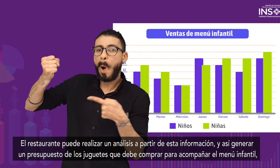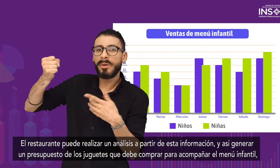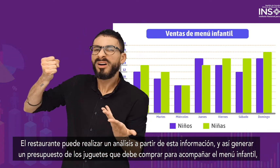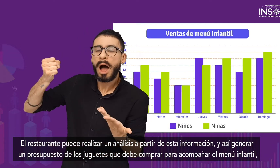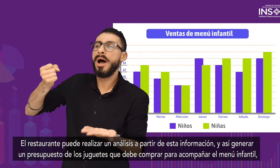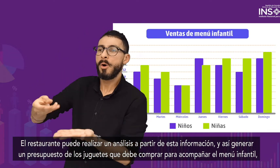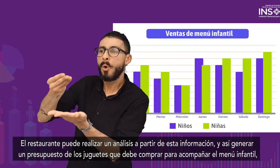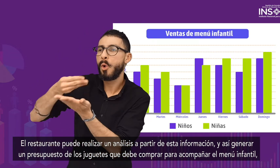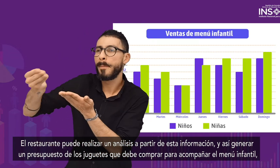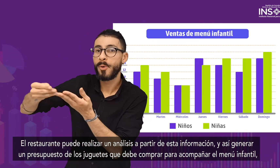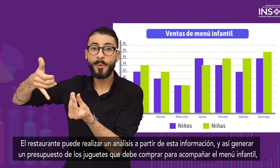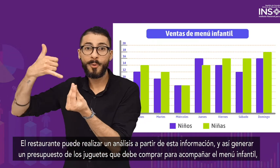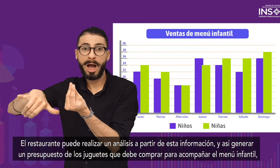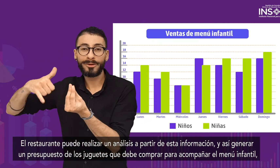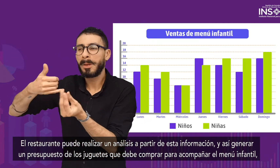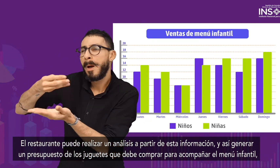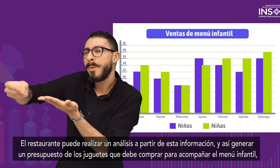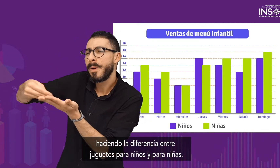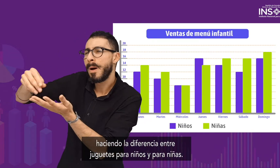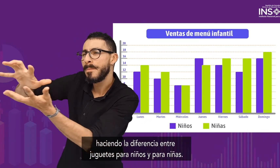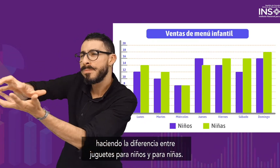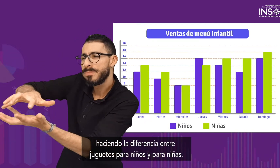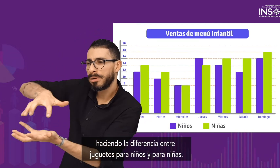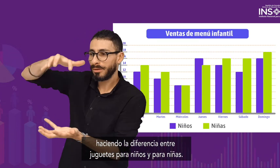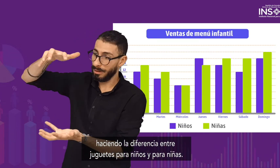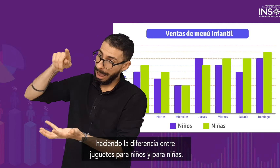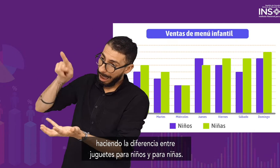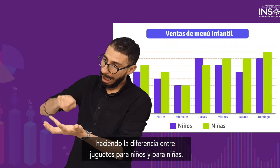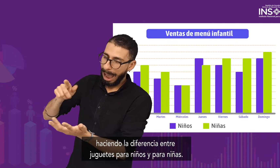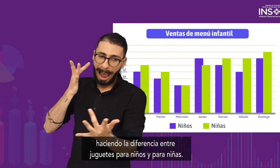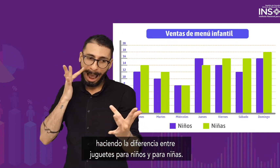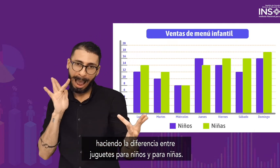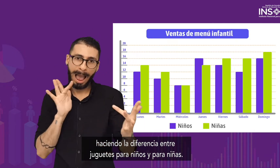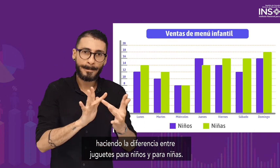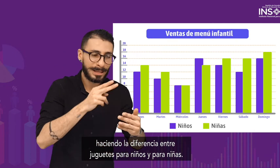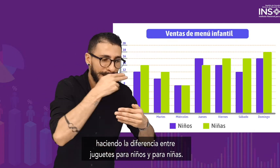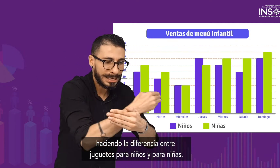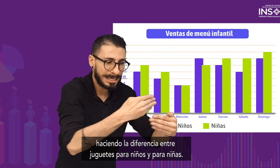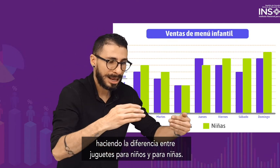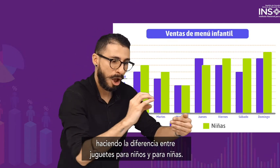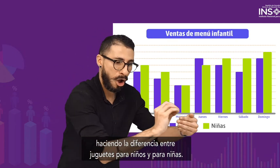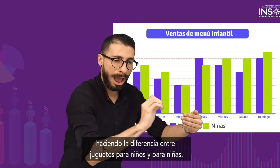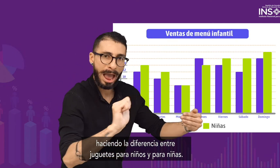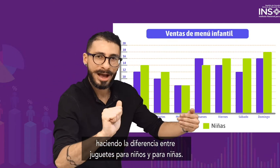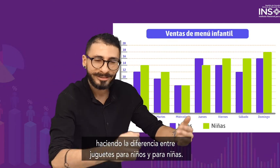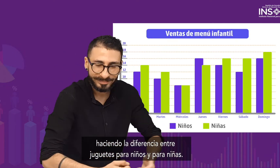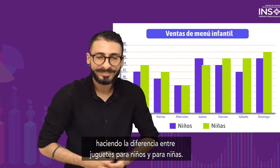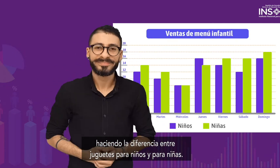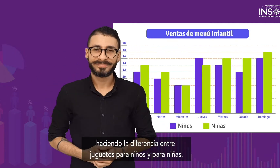comprar para acompañar el menú infantil, haciendo la diferencia entre juguetes para niños y para niñas.